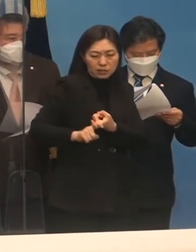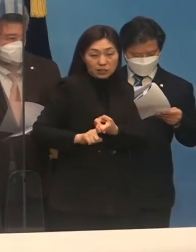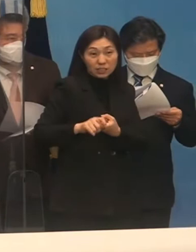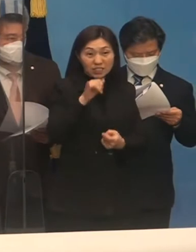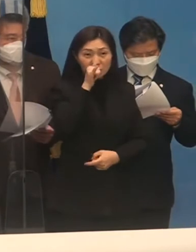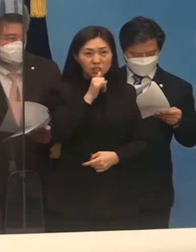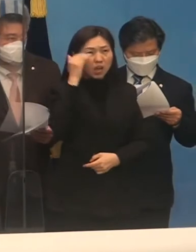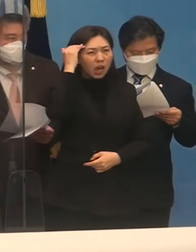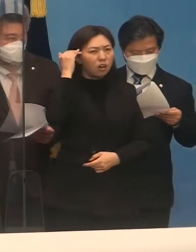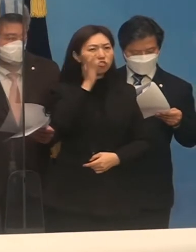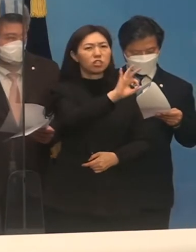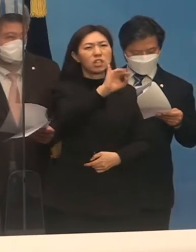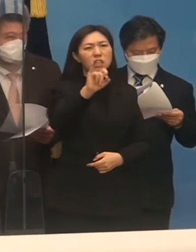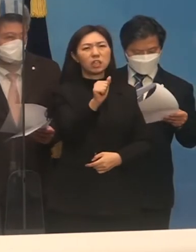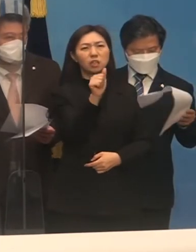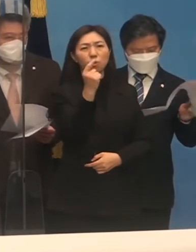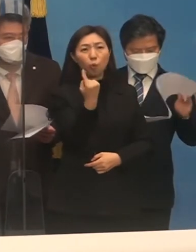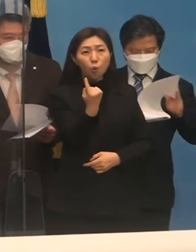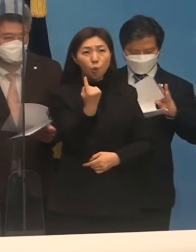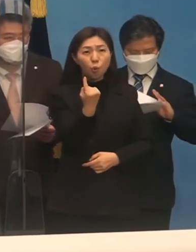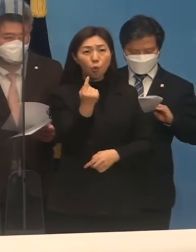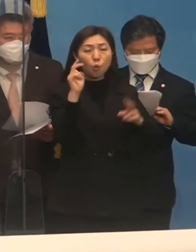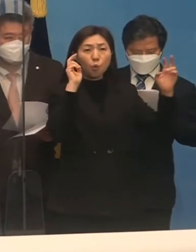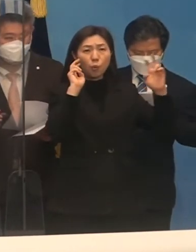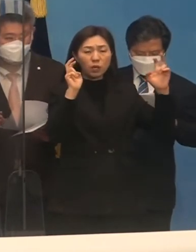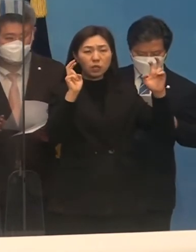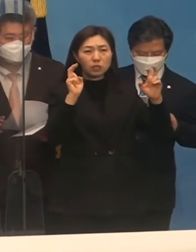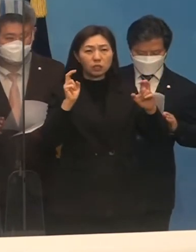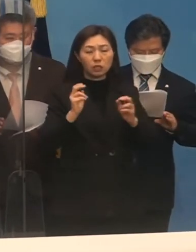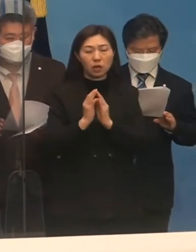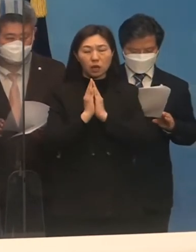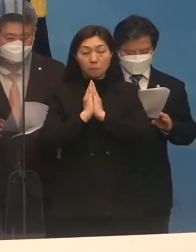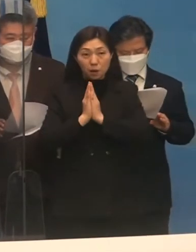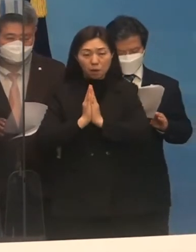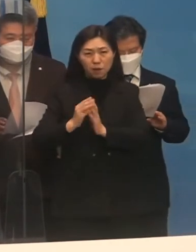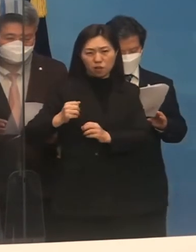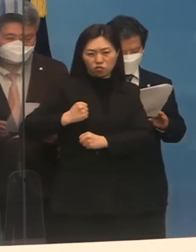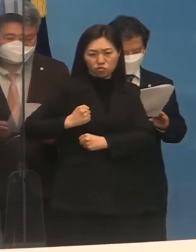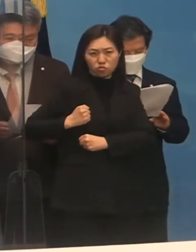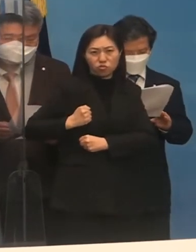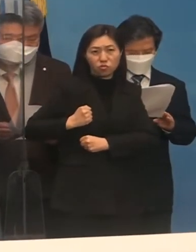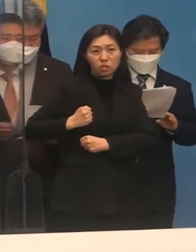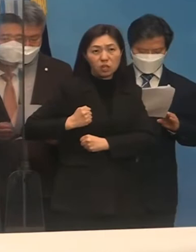인호그룹은 참혹한 범죄를 저지르고 있는 쿠키타 세력과 관계를 단절해야 합니다.